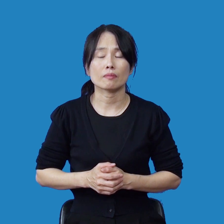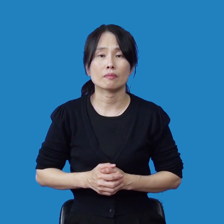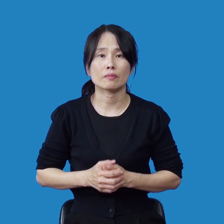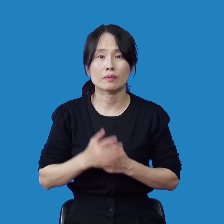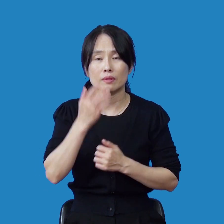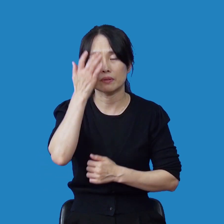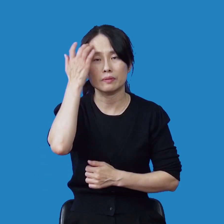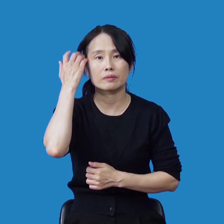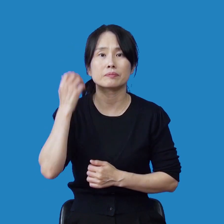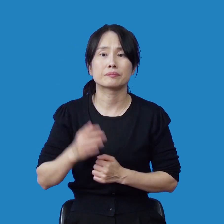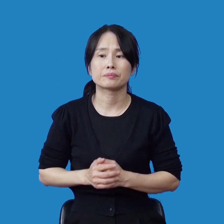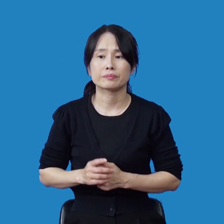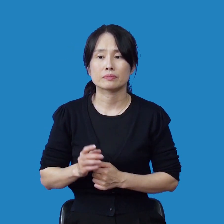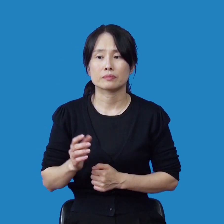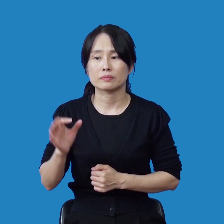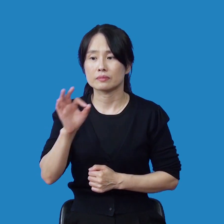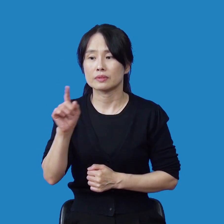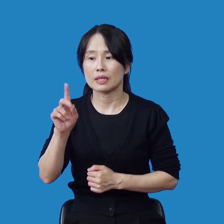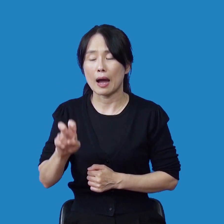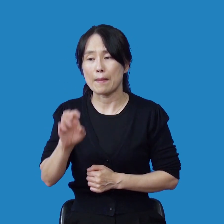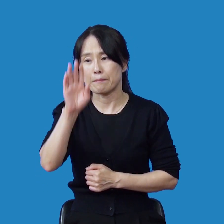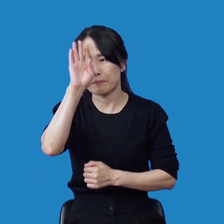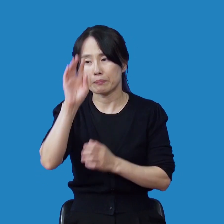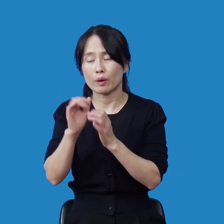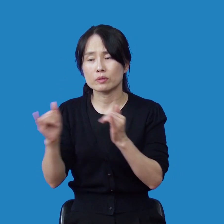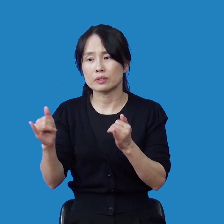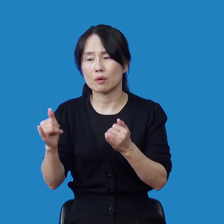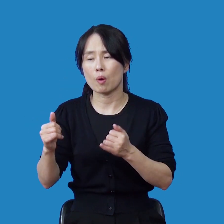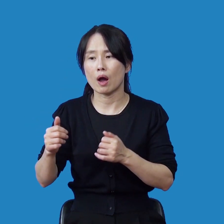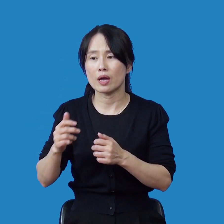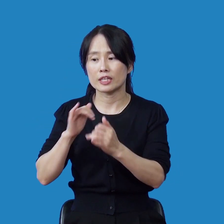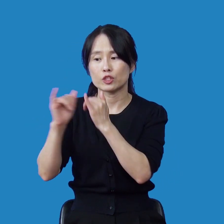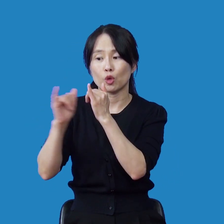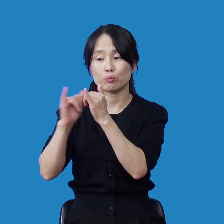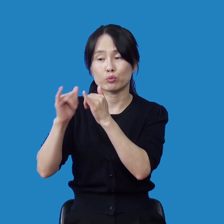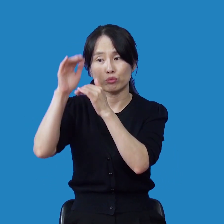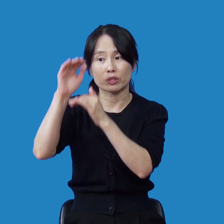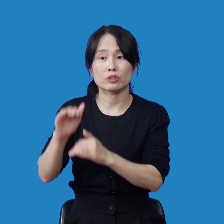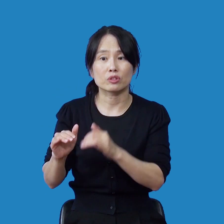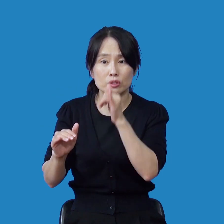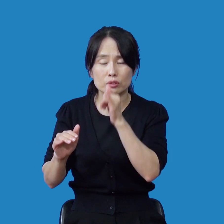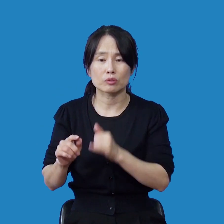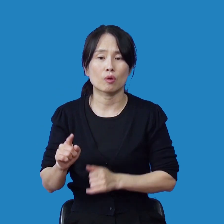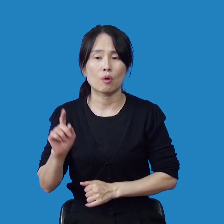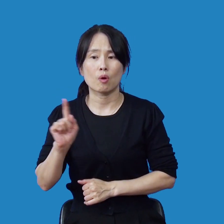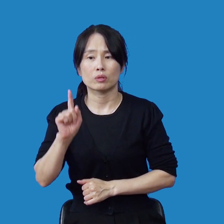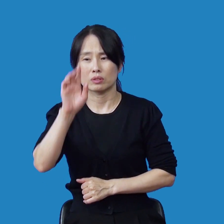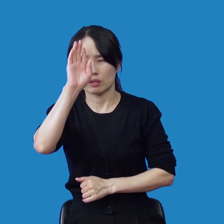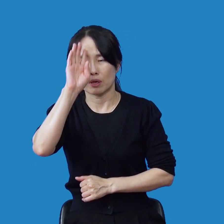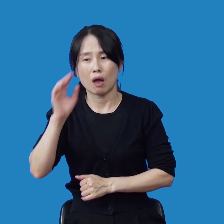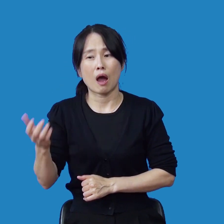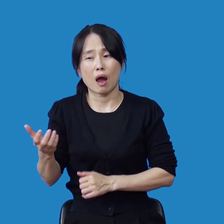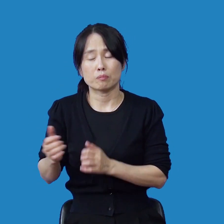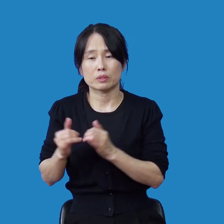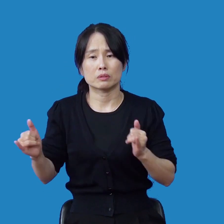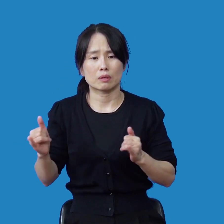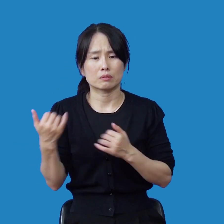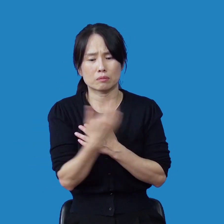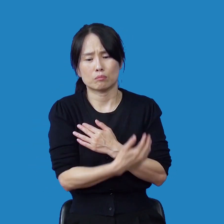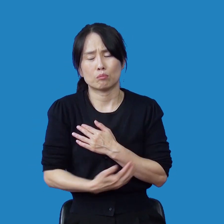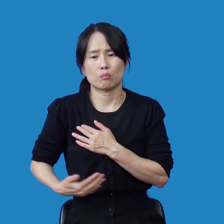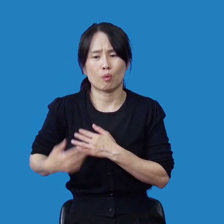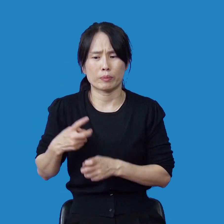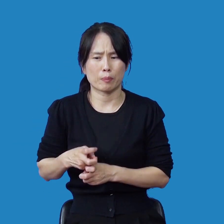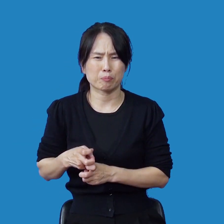프로그램에서 이제 환자들과 인터뷰한 것을 방영을 하는데, 그 중에 한 환자는 몸이 너무